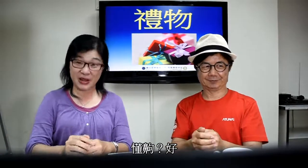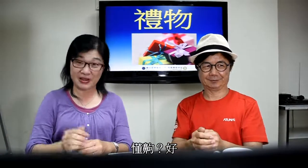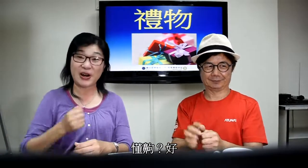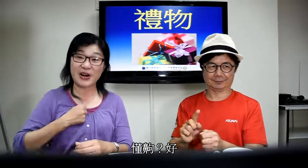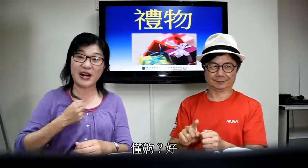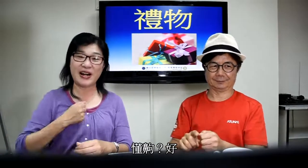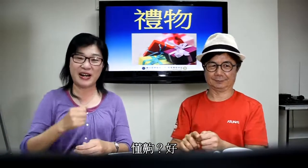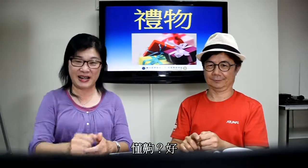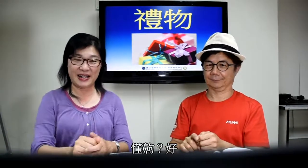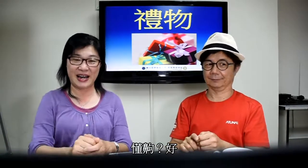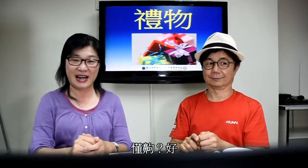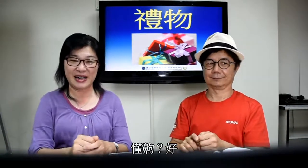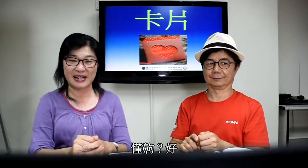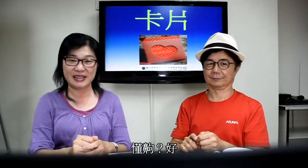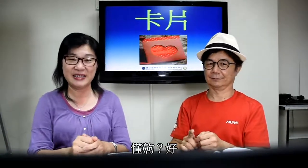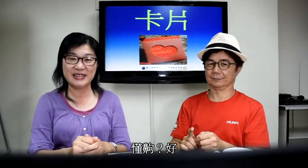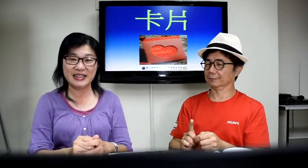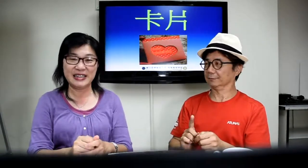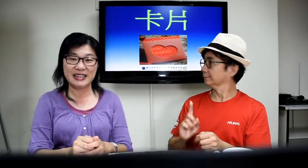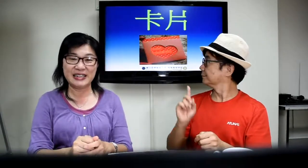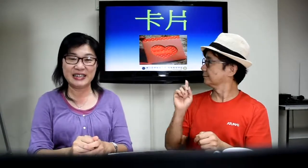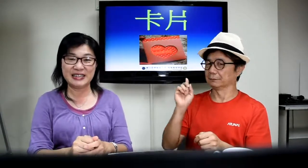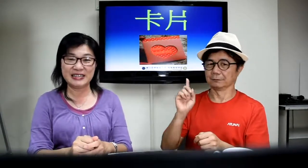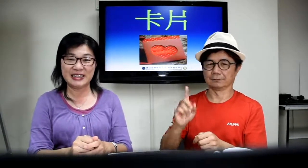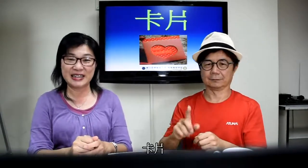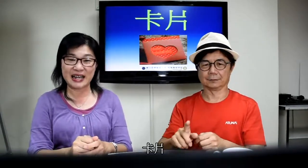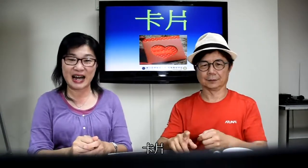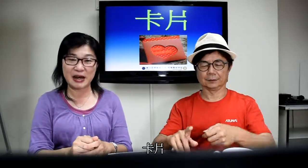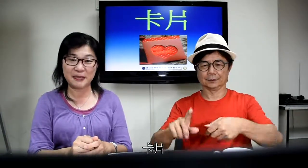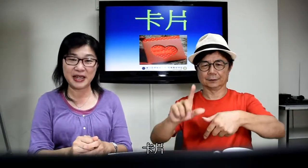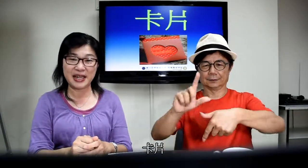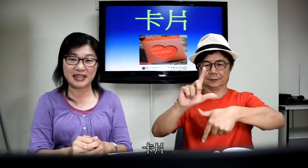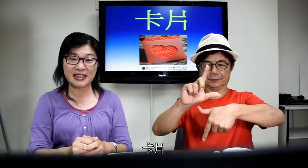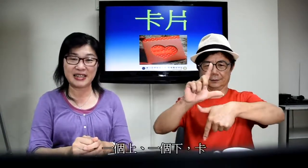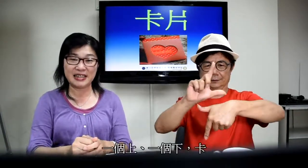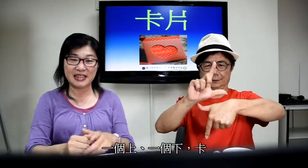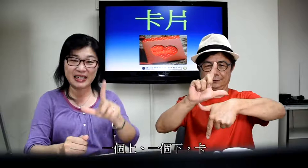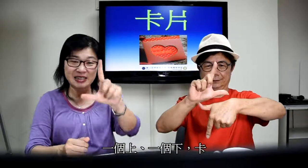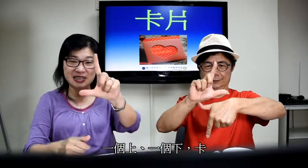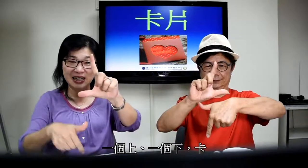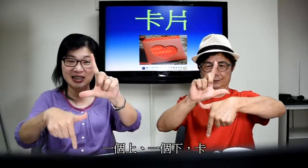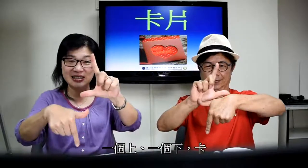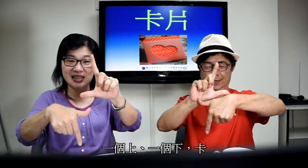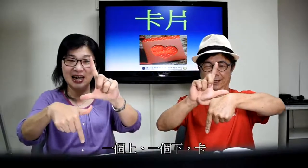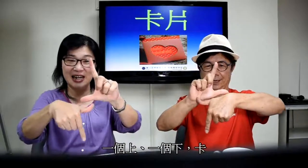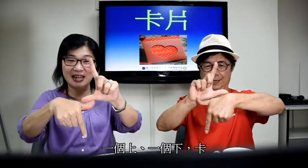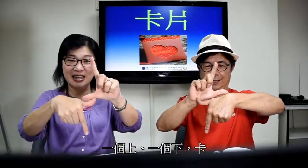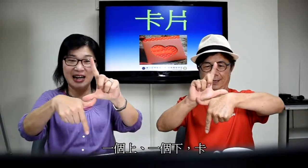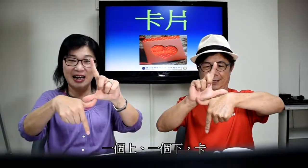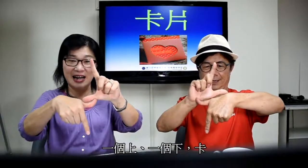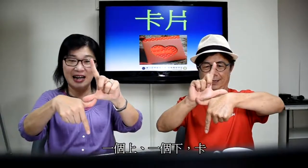懂哈？好，卡片，一个上一个下，卡，